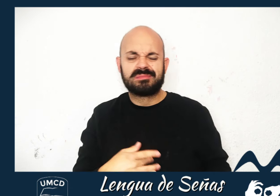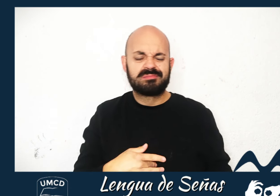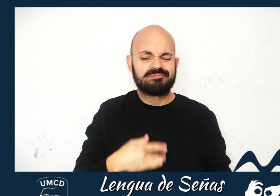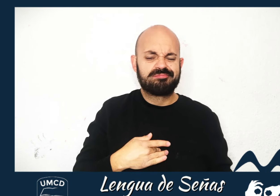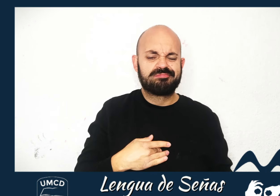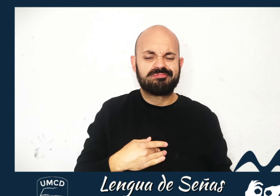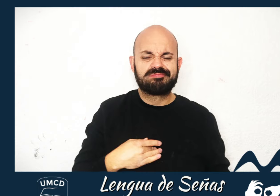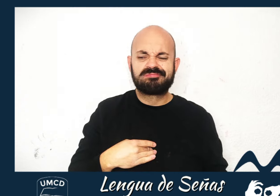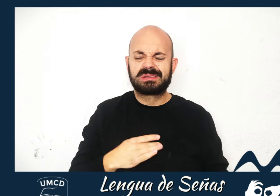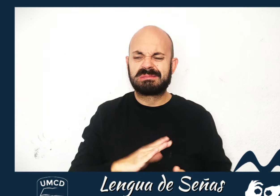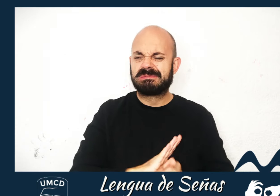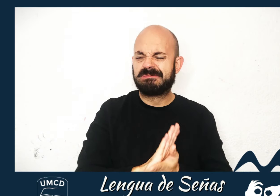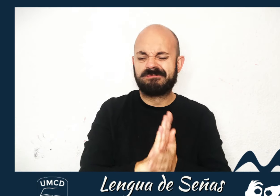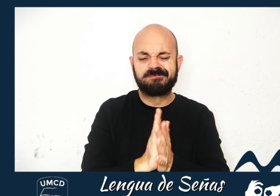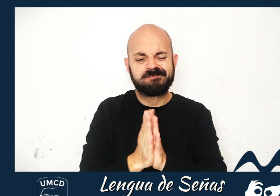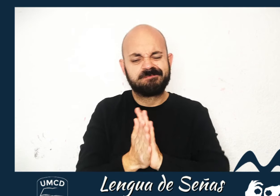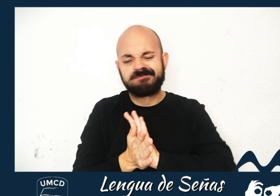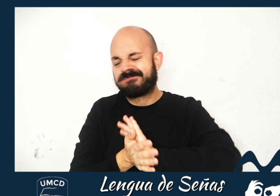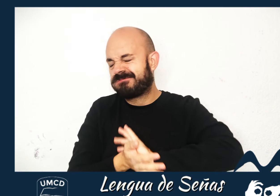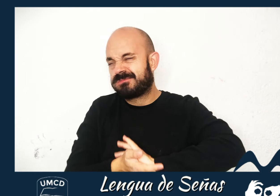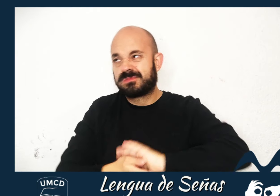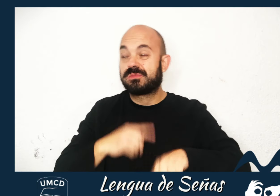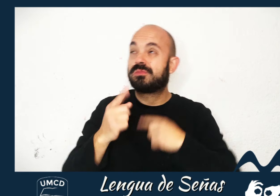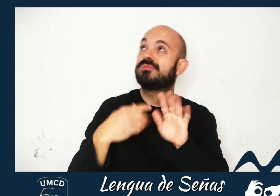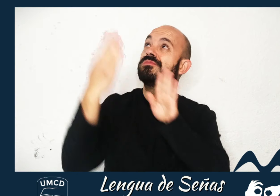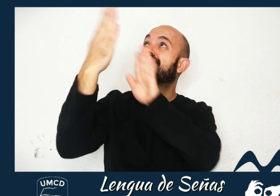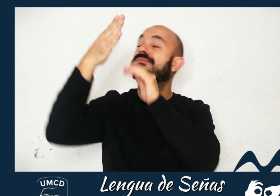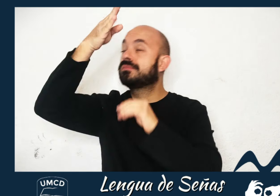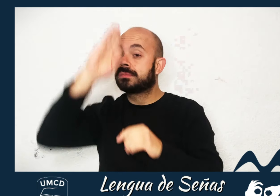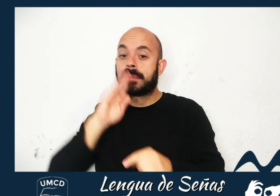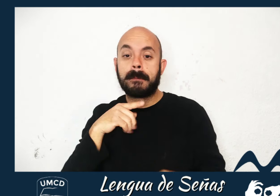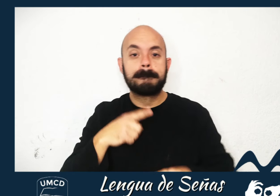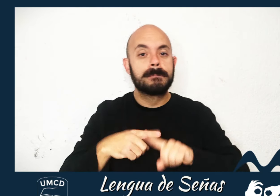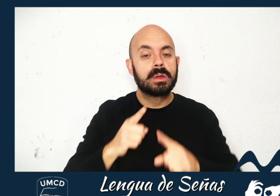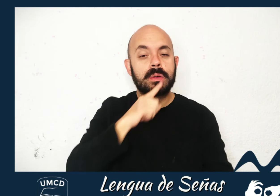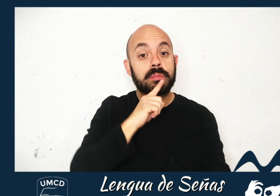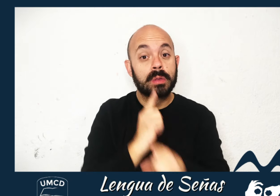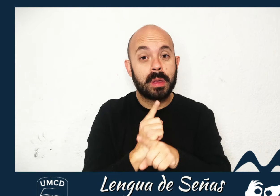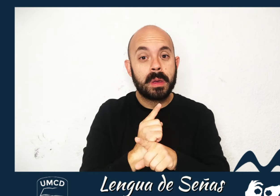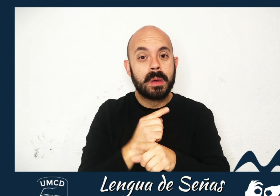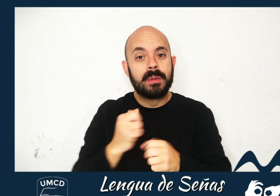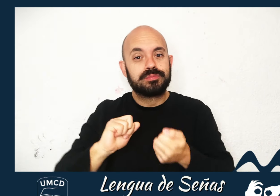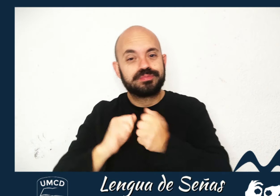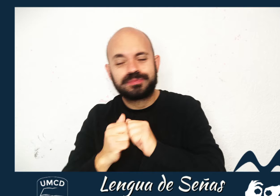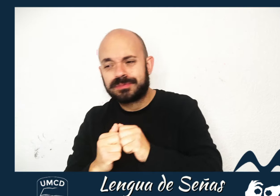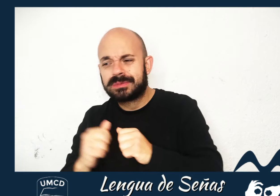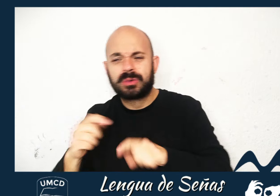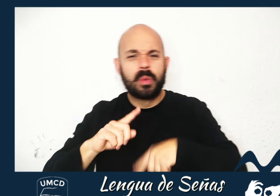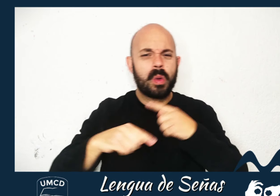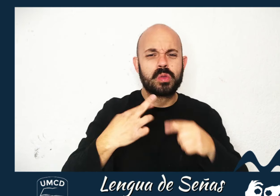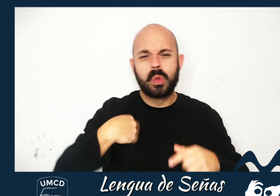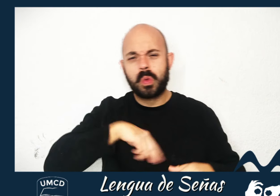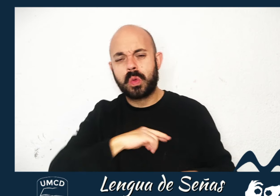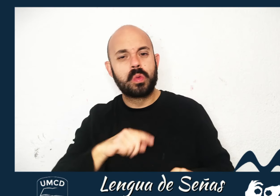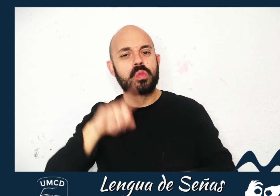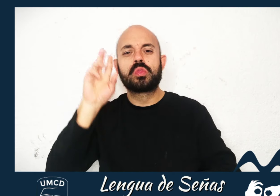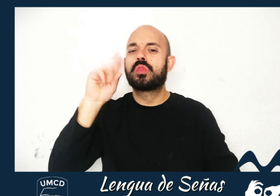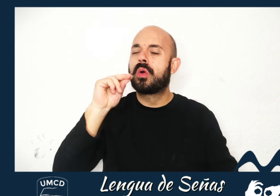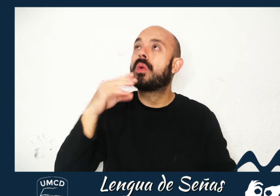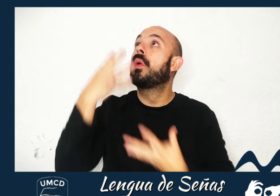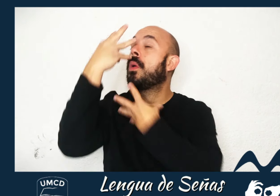como deberíamos tener con Dios. Y la verdad es que el problema en todo esto radica en la